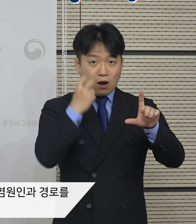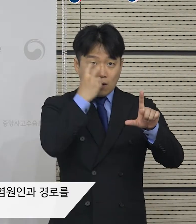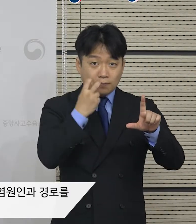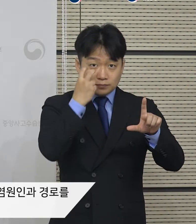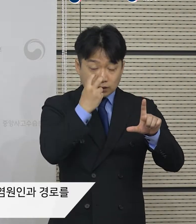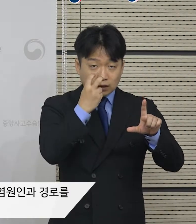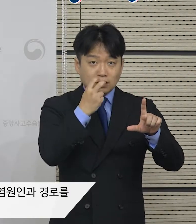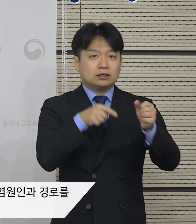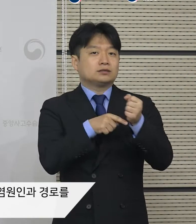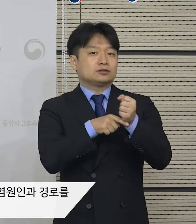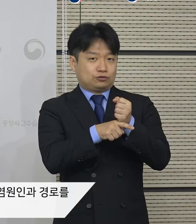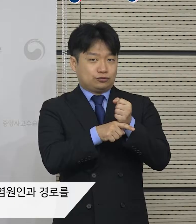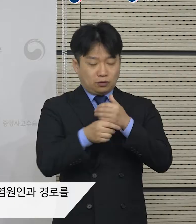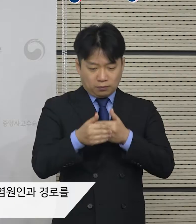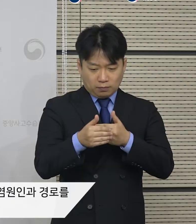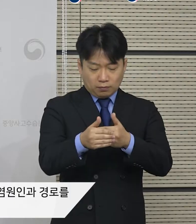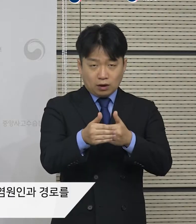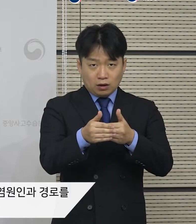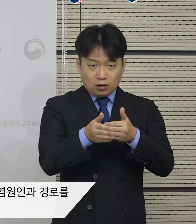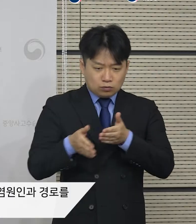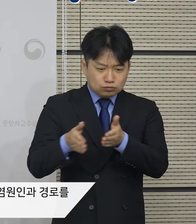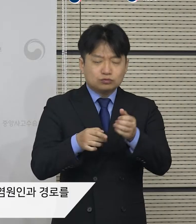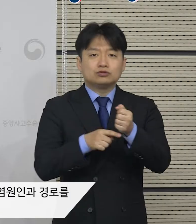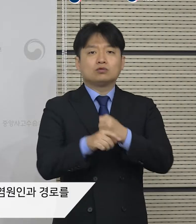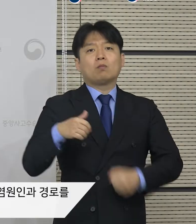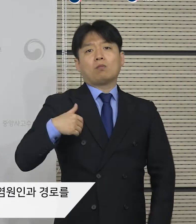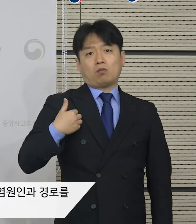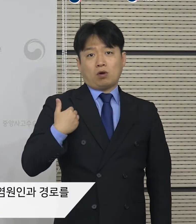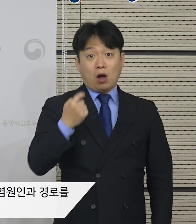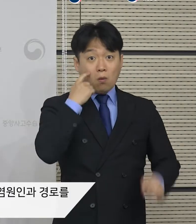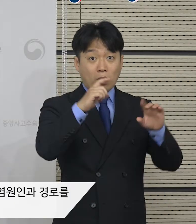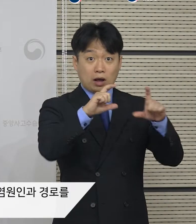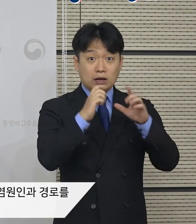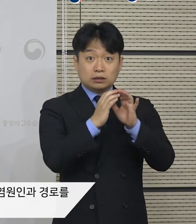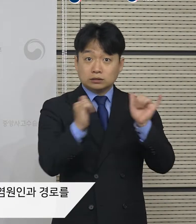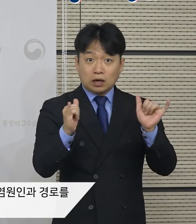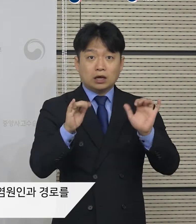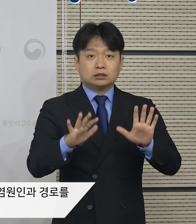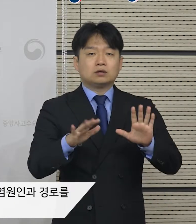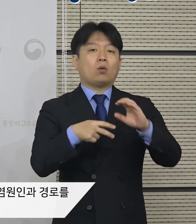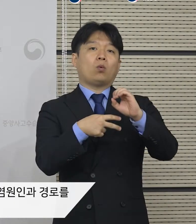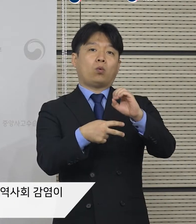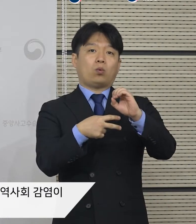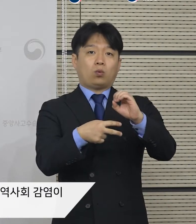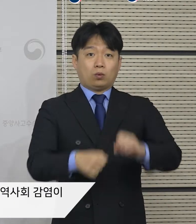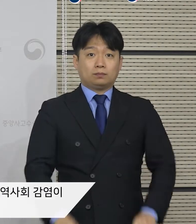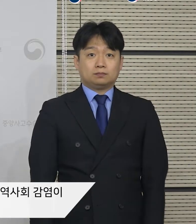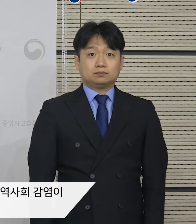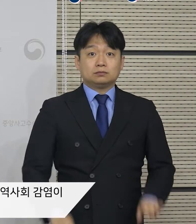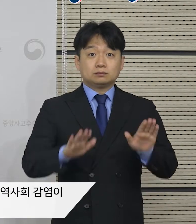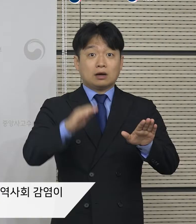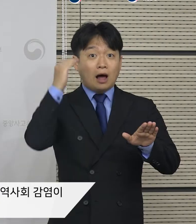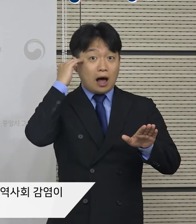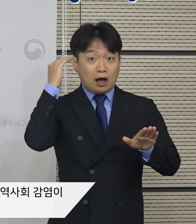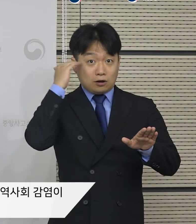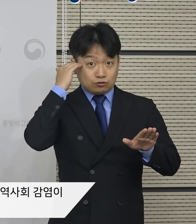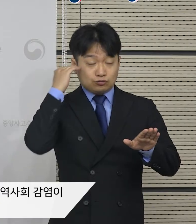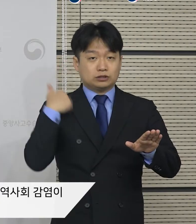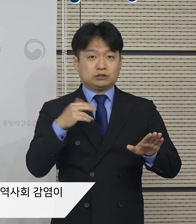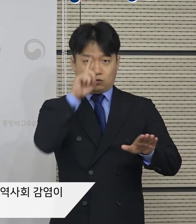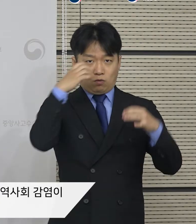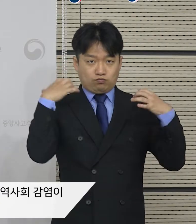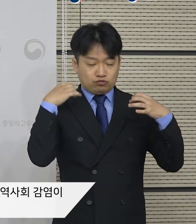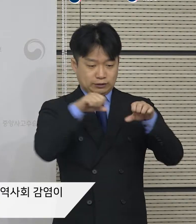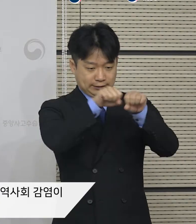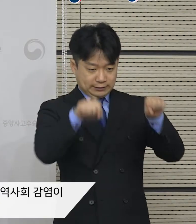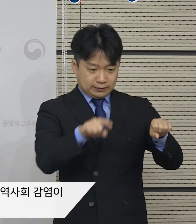감염 원인과 경로를 알 수 없는 지역사회 확진 환자는 발생하지 않기 때문에 현재까지 우리나라는 방역관리